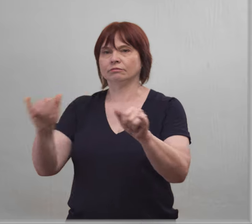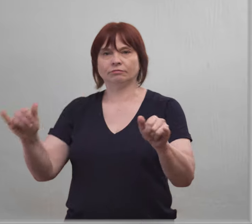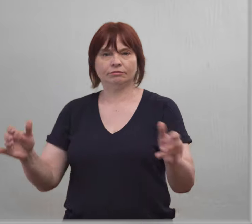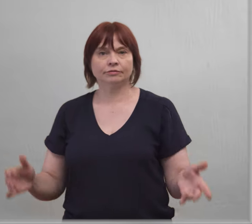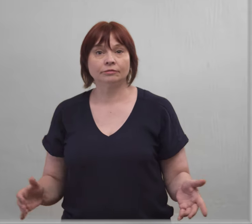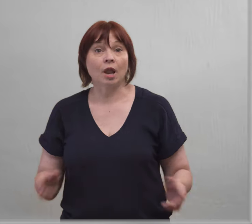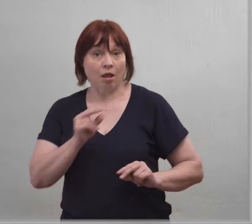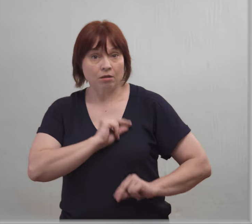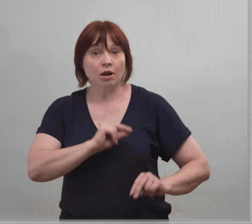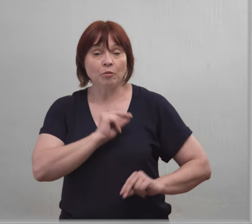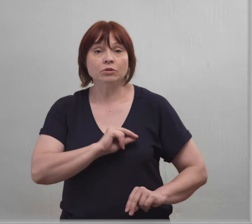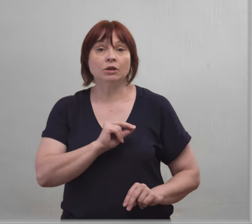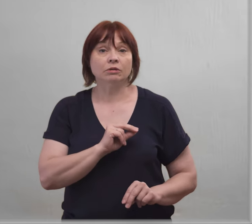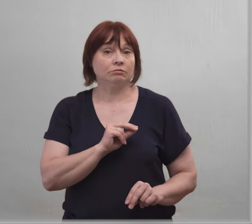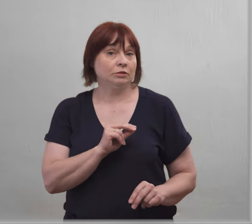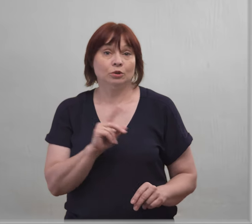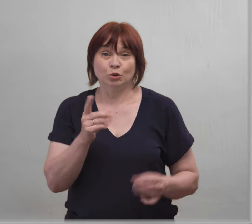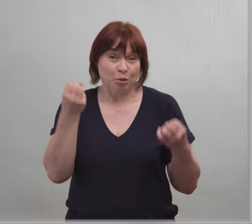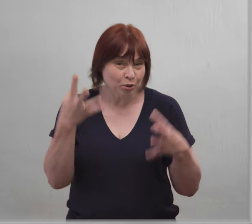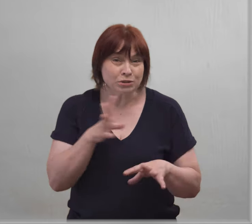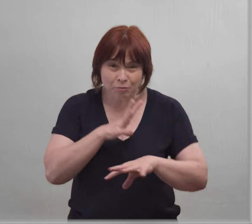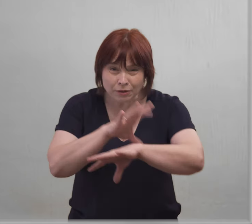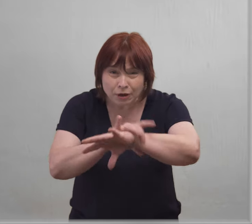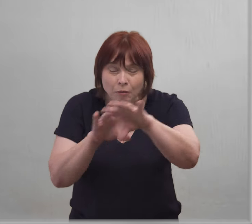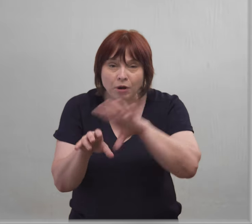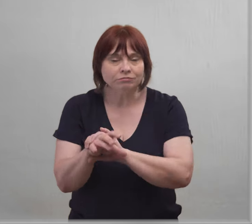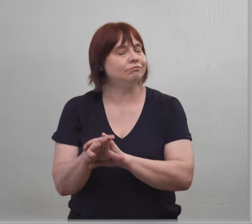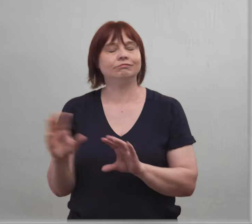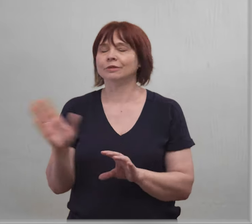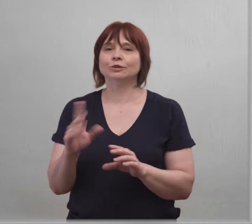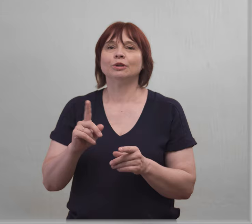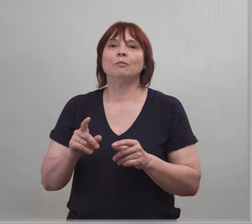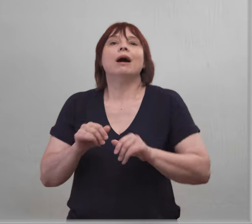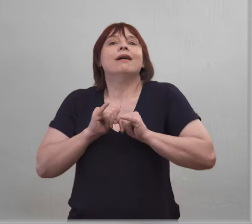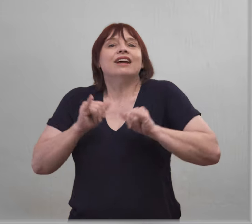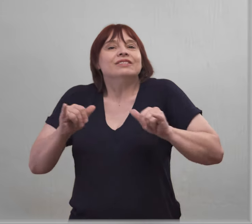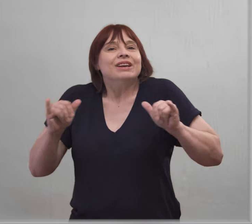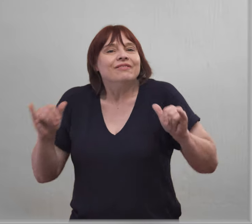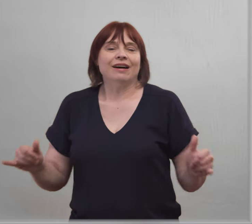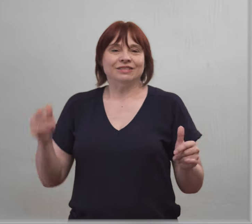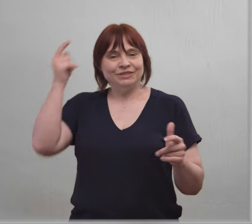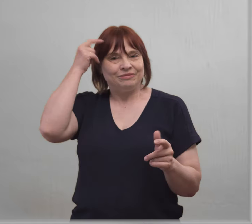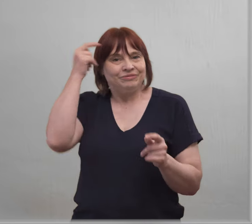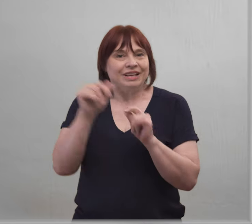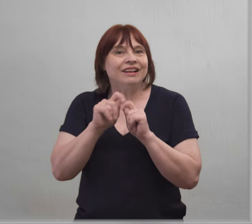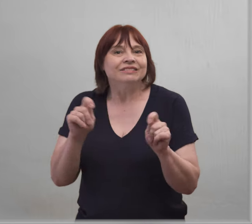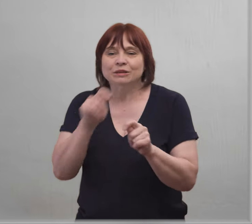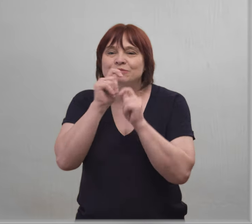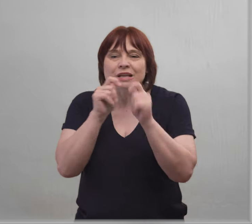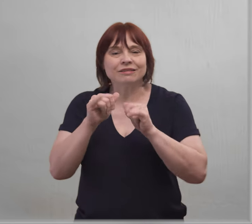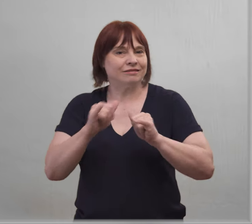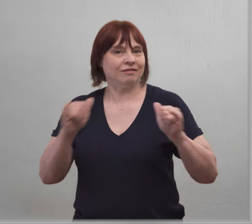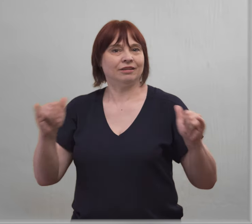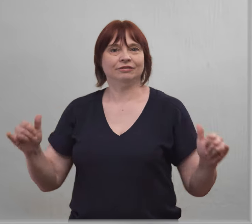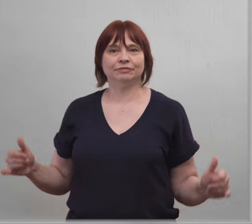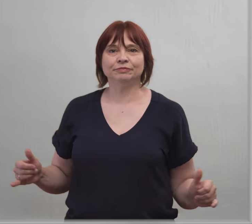того, чтобы ты был рабом. Работа для того, чтобы ты раскрылся и развивался. И знаете, насколько это важно. И когда